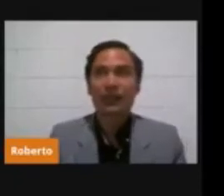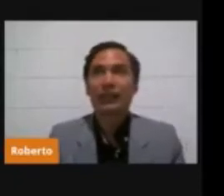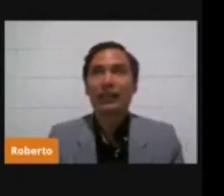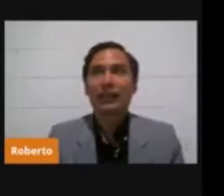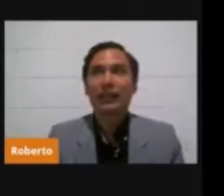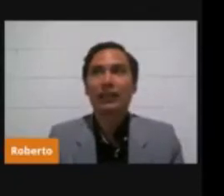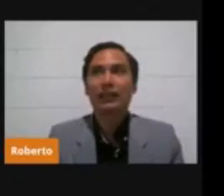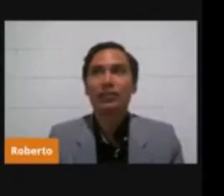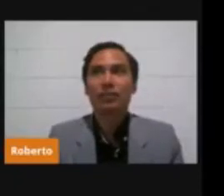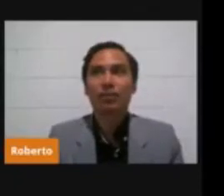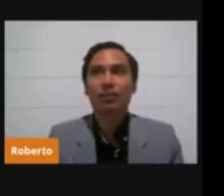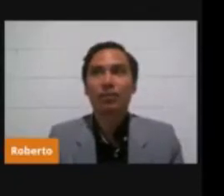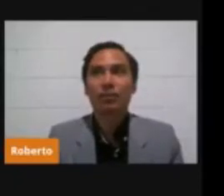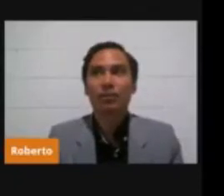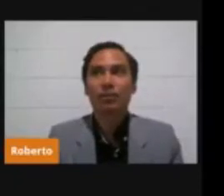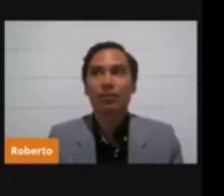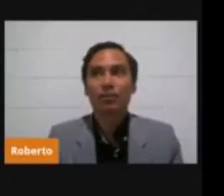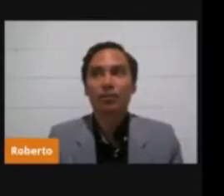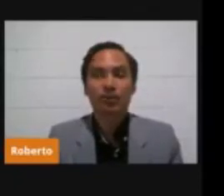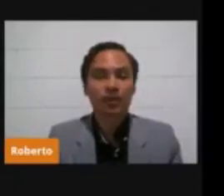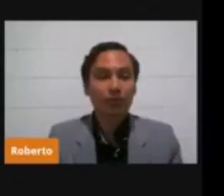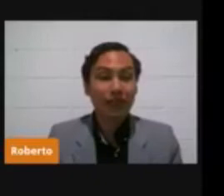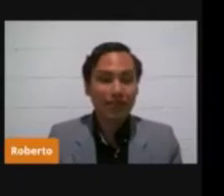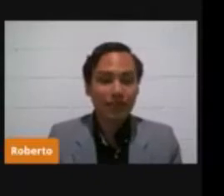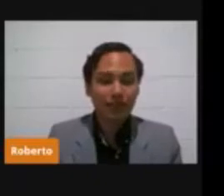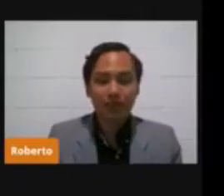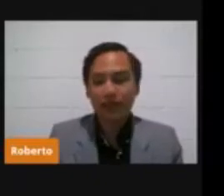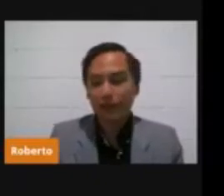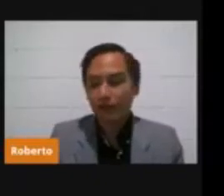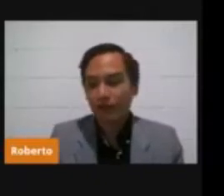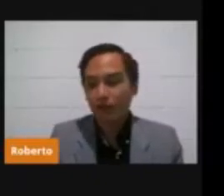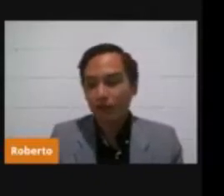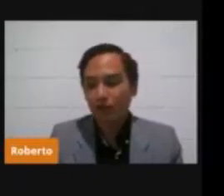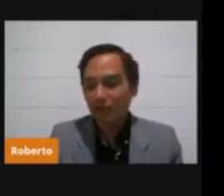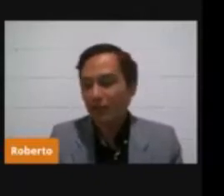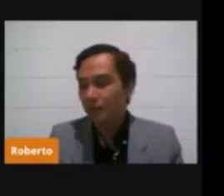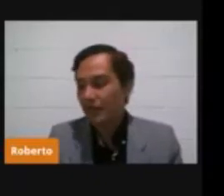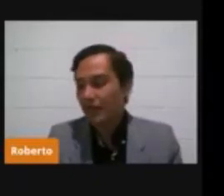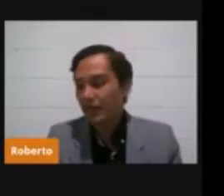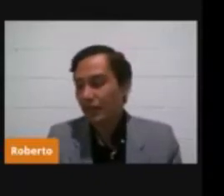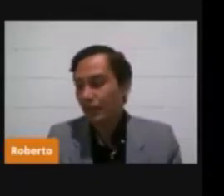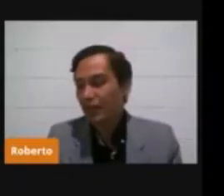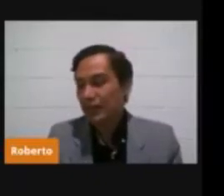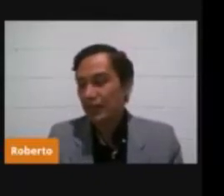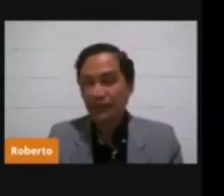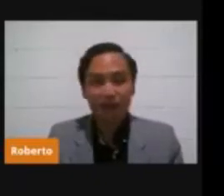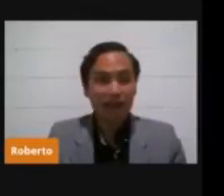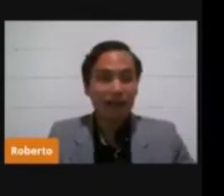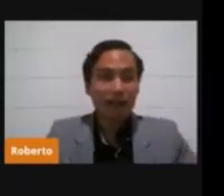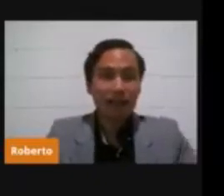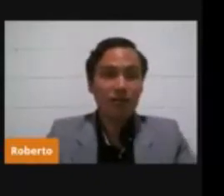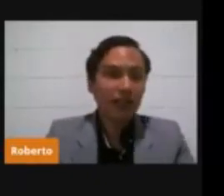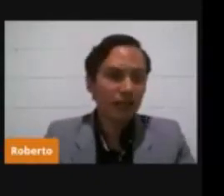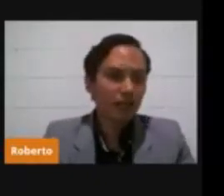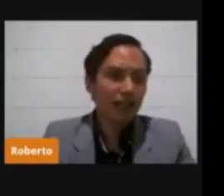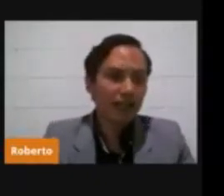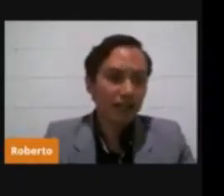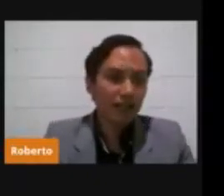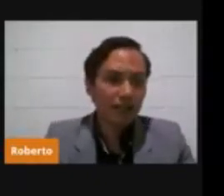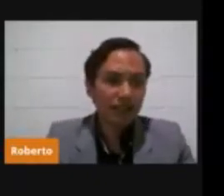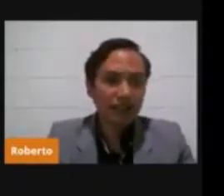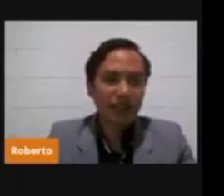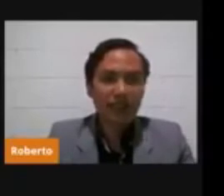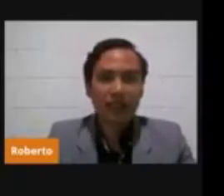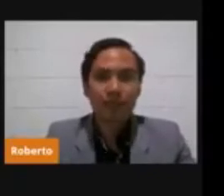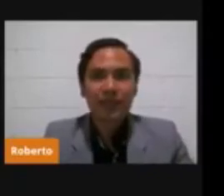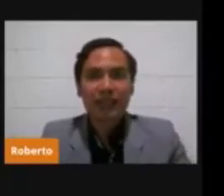ayudemos. Yo conozco de un caso de una amiga pues ella trabajaba en el gobierno, era